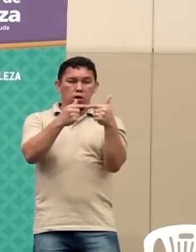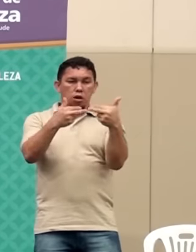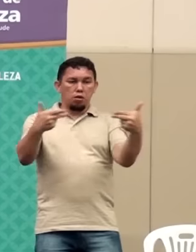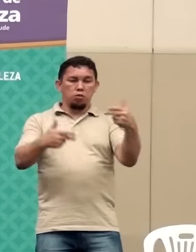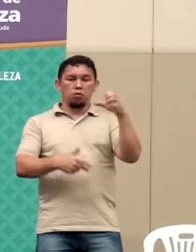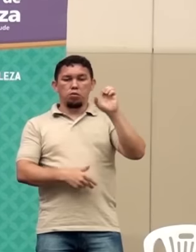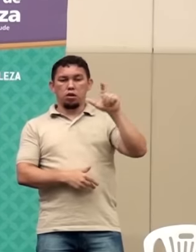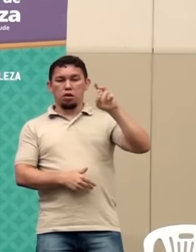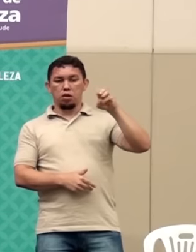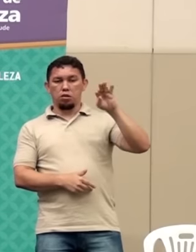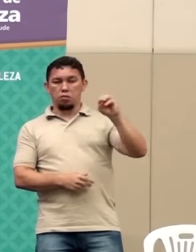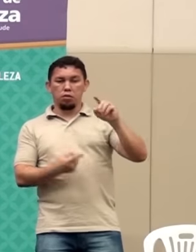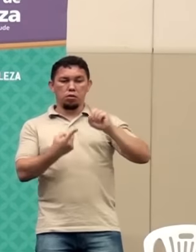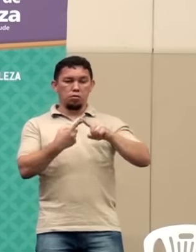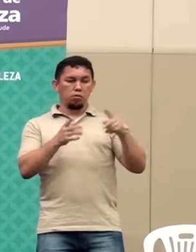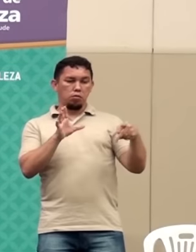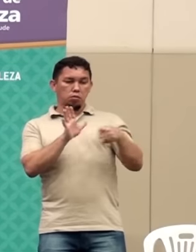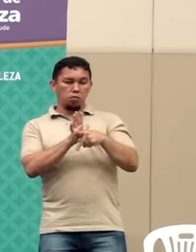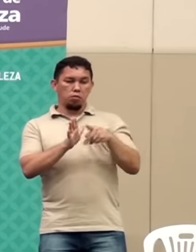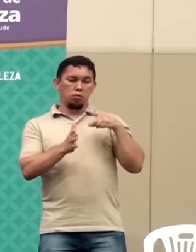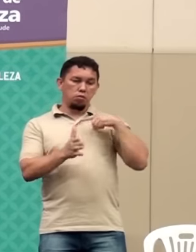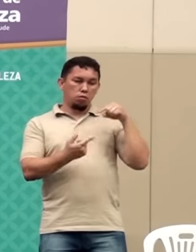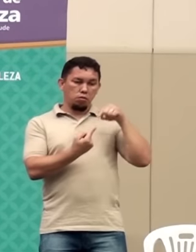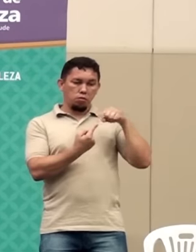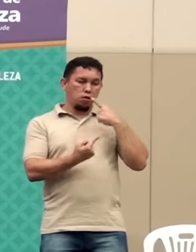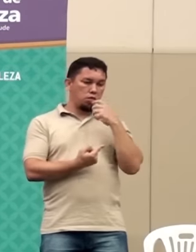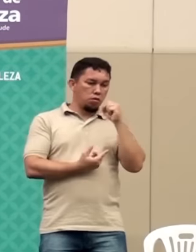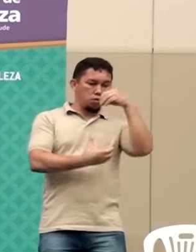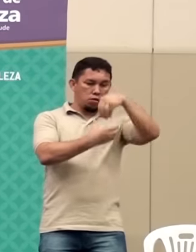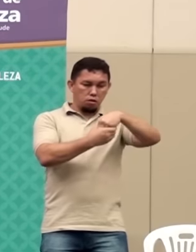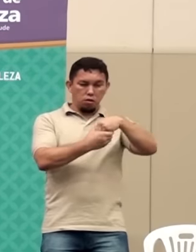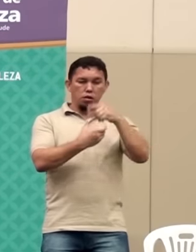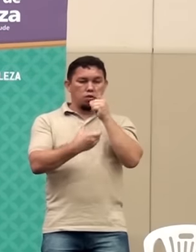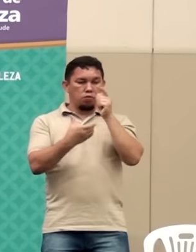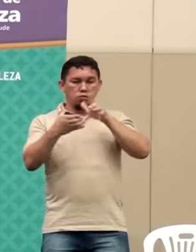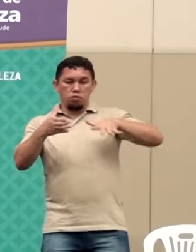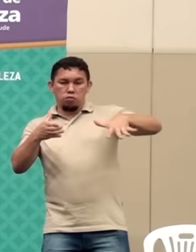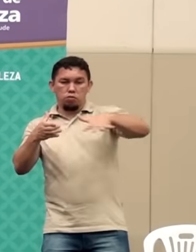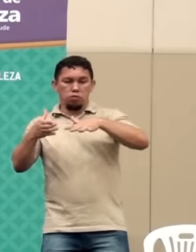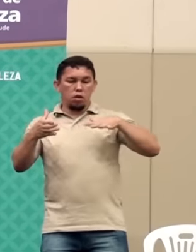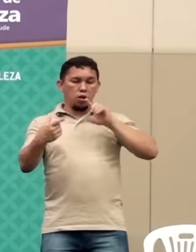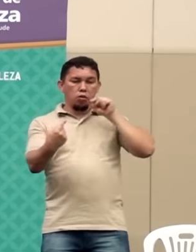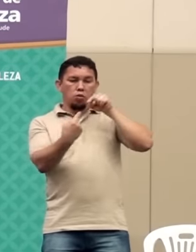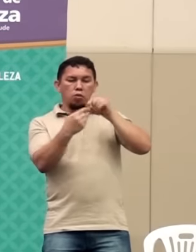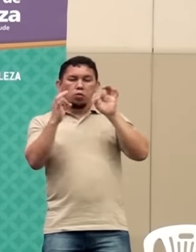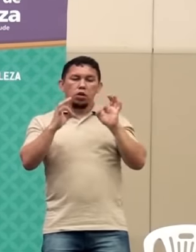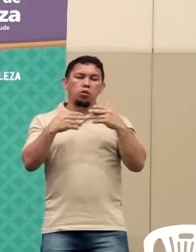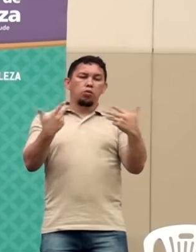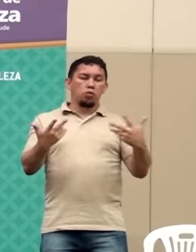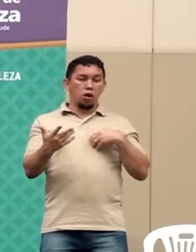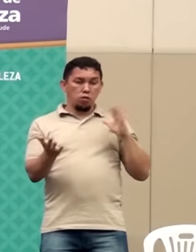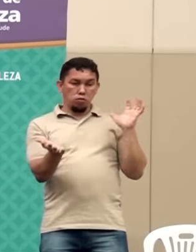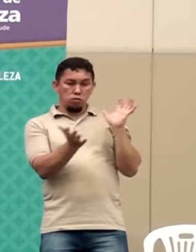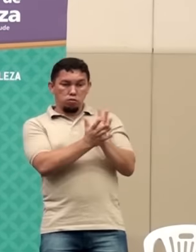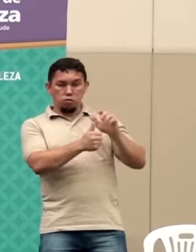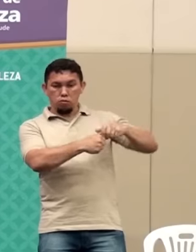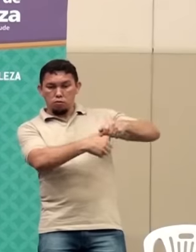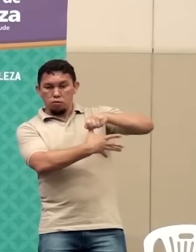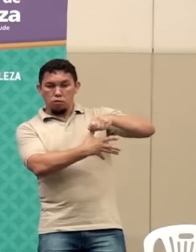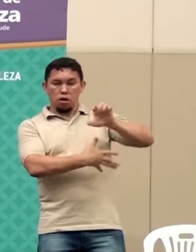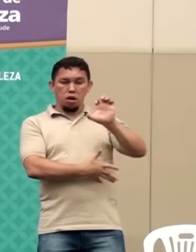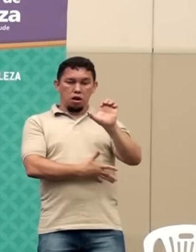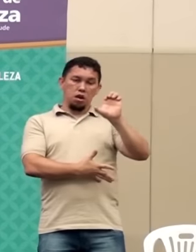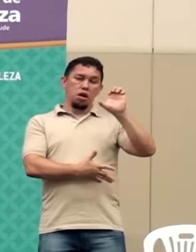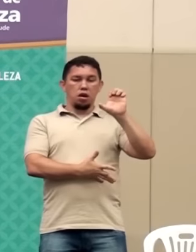as propriedades ácidas e básicas das espécies presentes no lago, é correto afirmar que a espécie, item